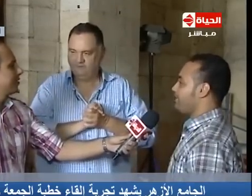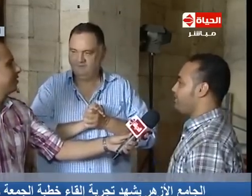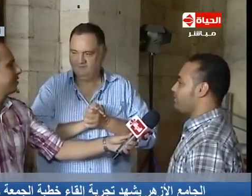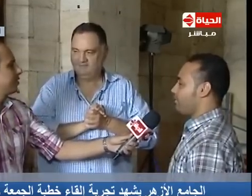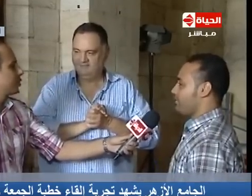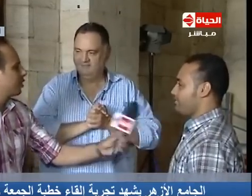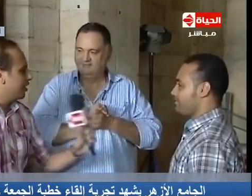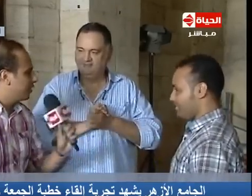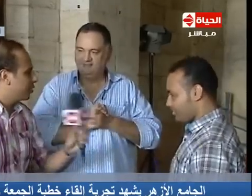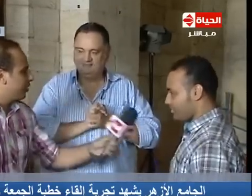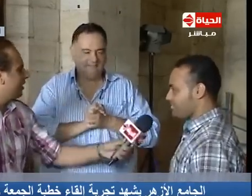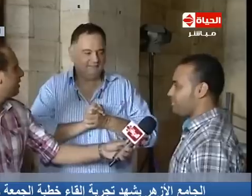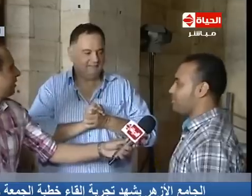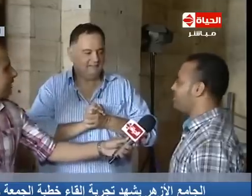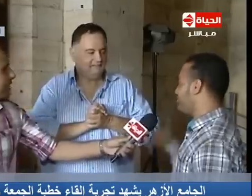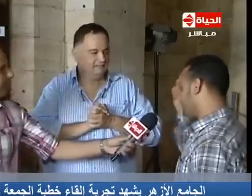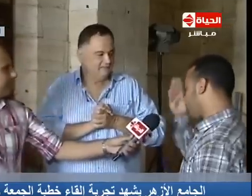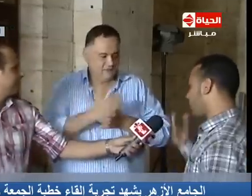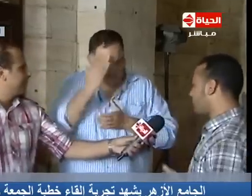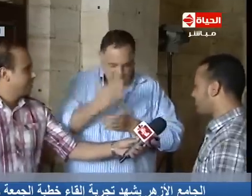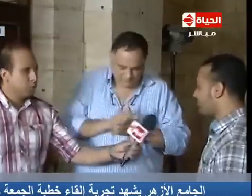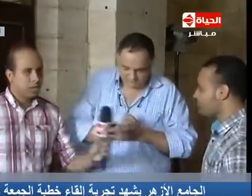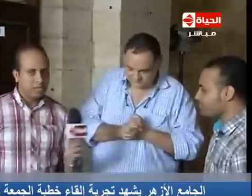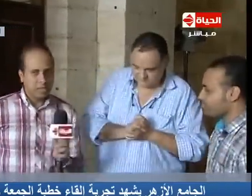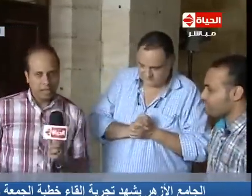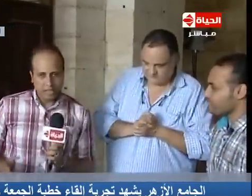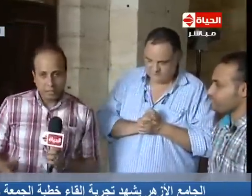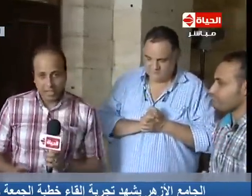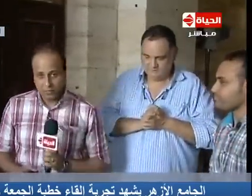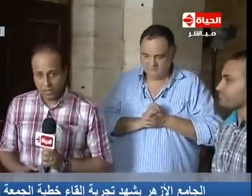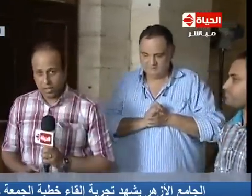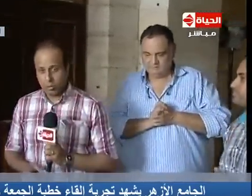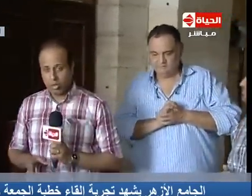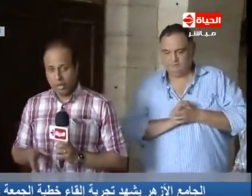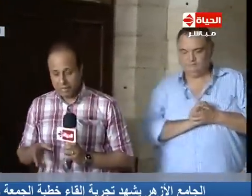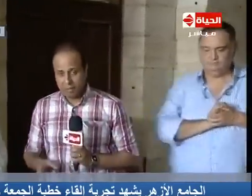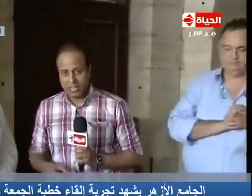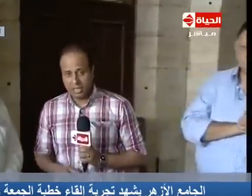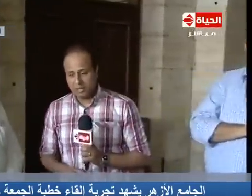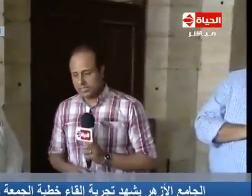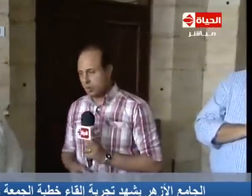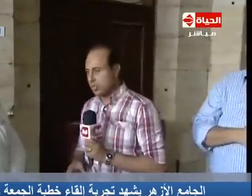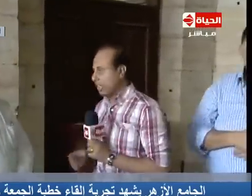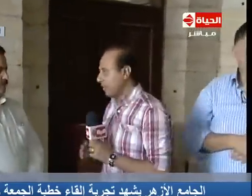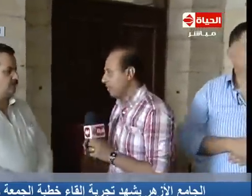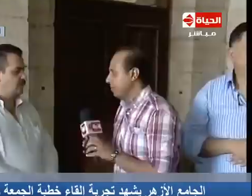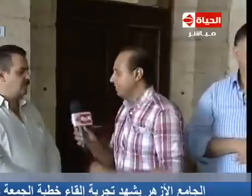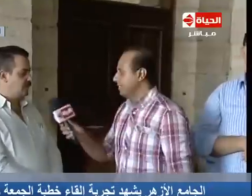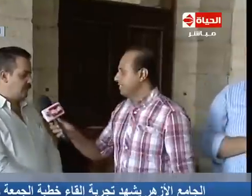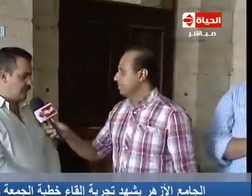باذن الرحمن. شكرا ليك. شكرا. شكرا. شكرا ايضا مع ضيف اخر وهو من المعنيين بهذا الموضوع، نتعرف بحضرتك في البدايه. عصام